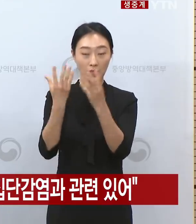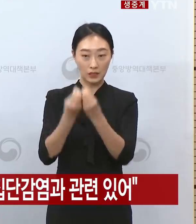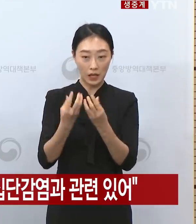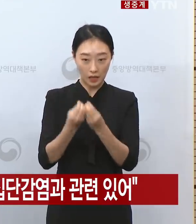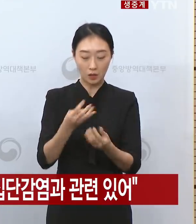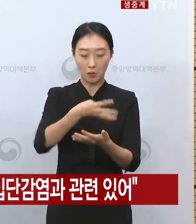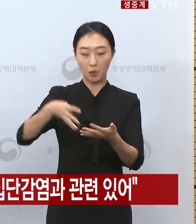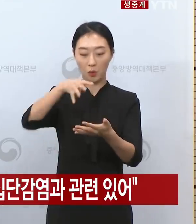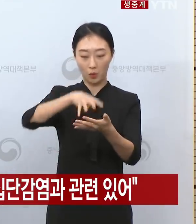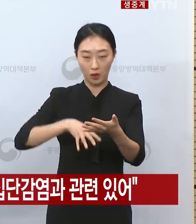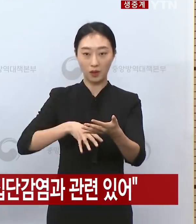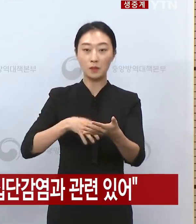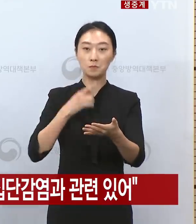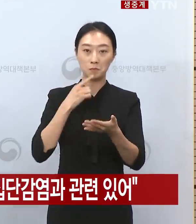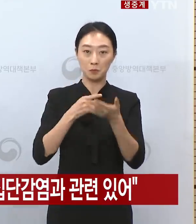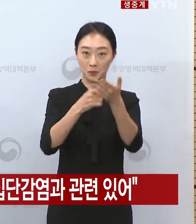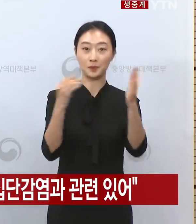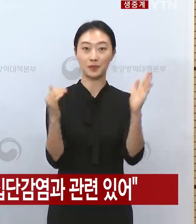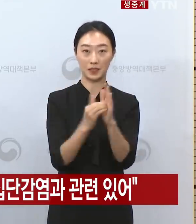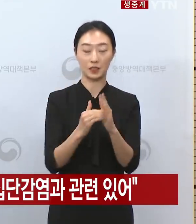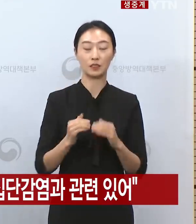표로 정리하여 보고 드렸습니다.